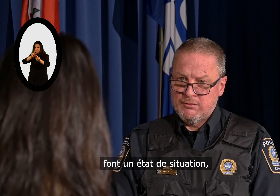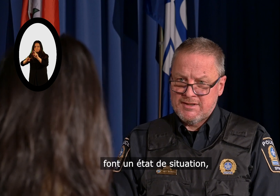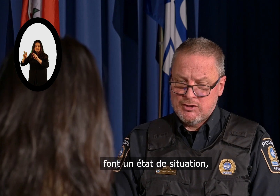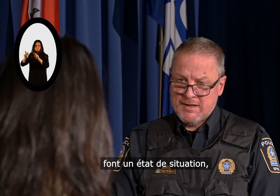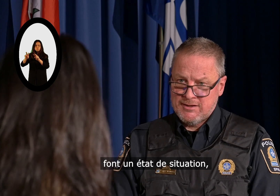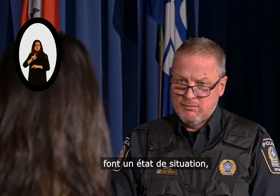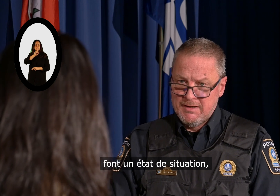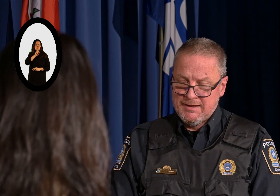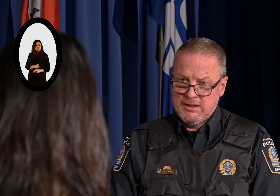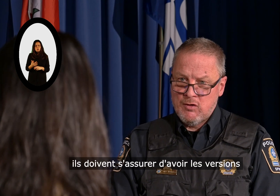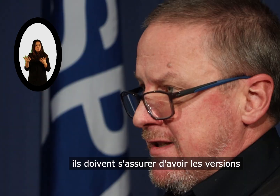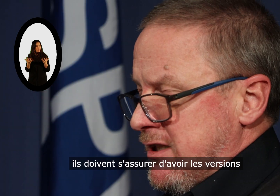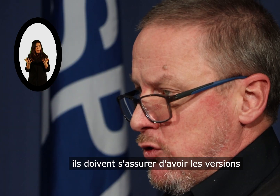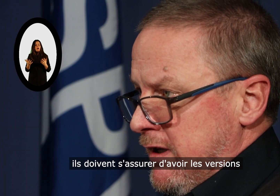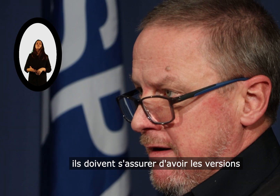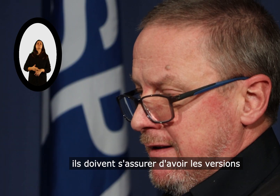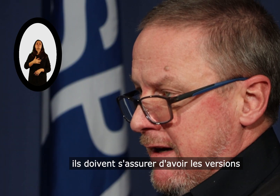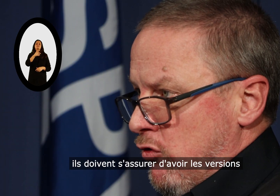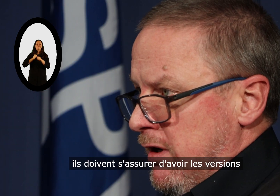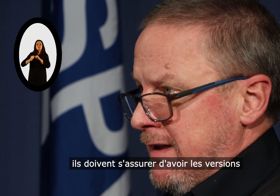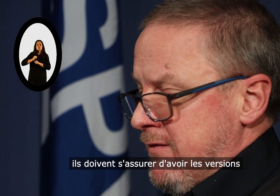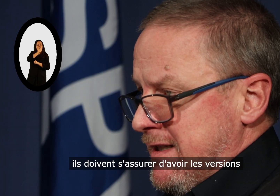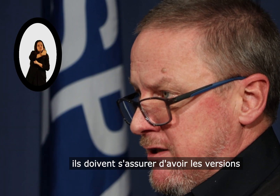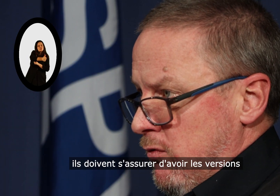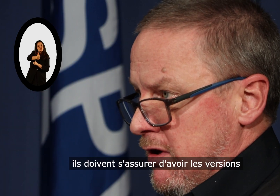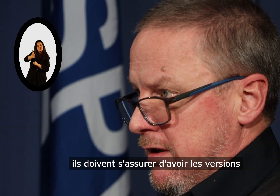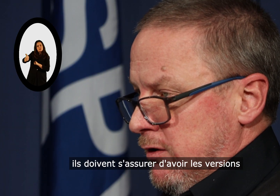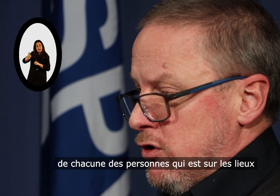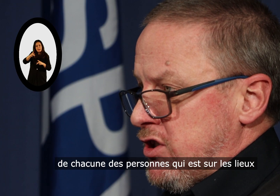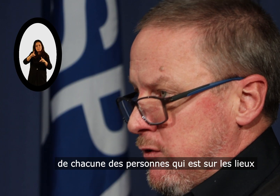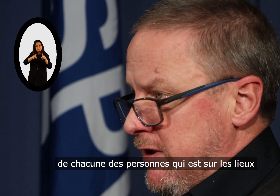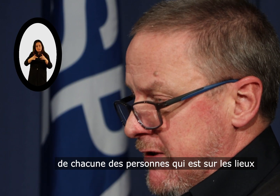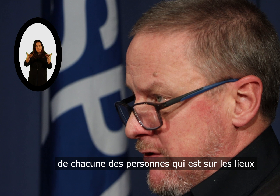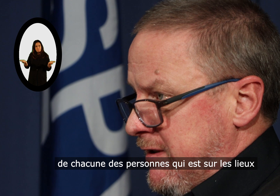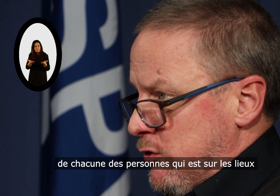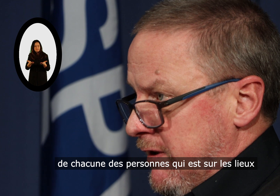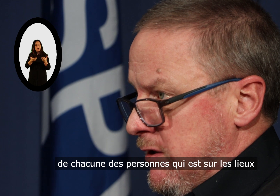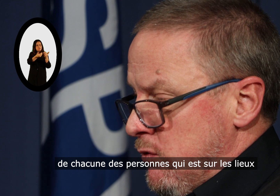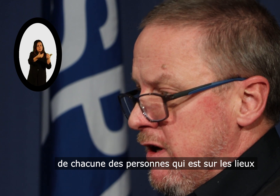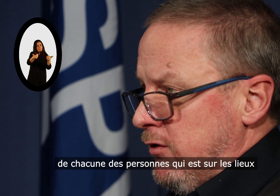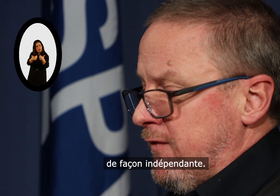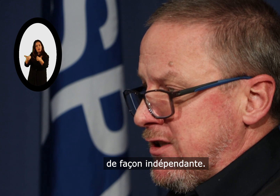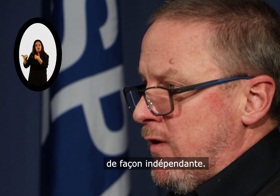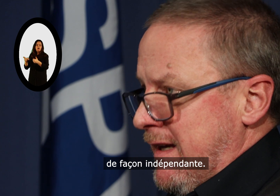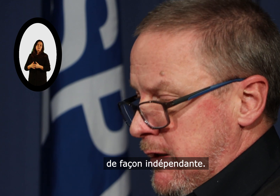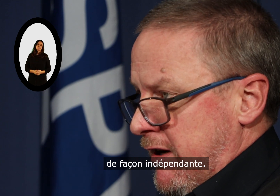de situation, ils doivent s'assurer d'avoir les versions de chacune des personnes qui est sur les lieux de façon